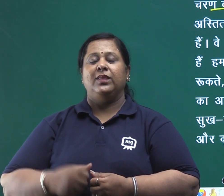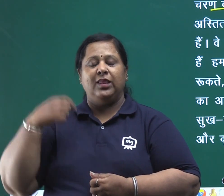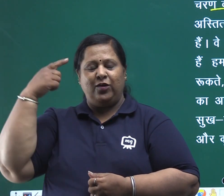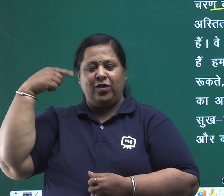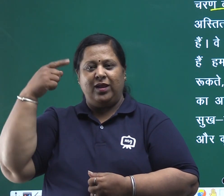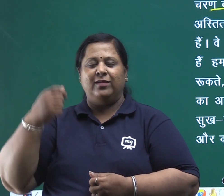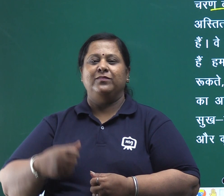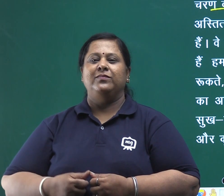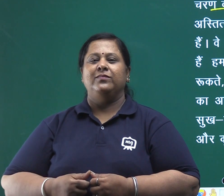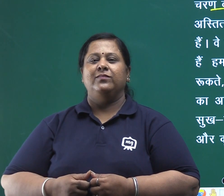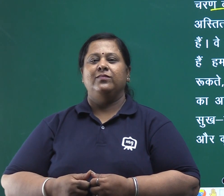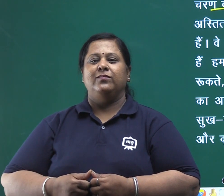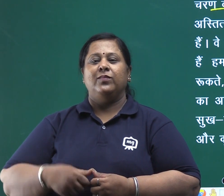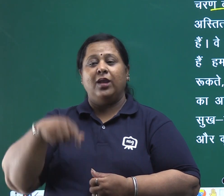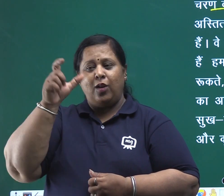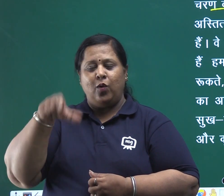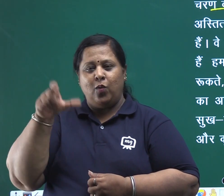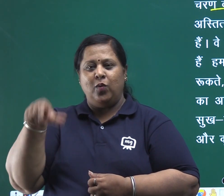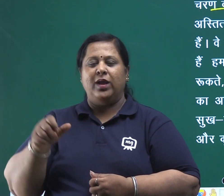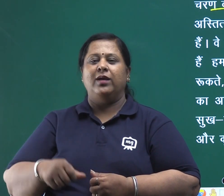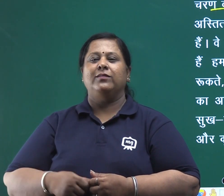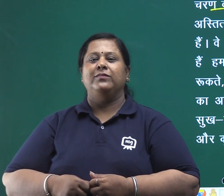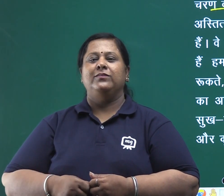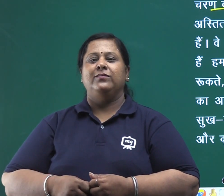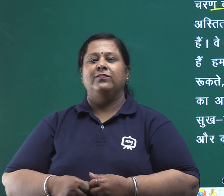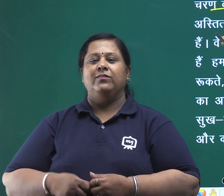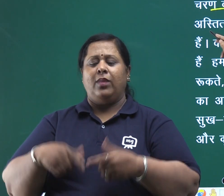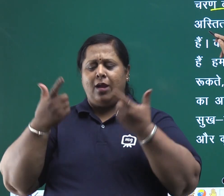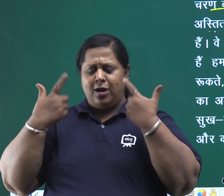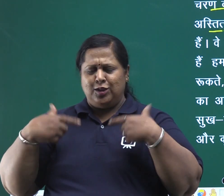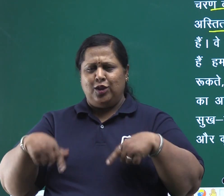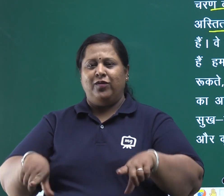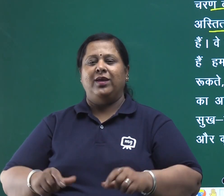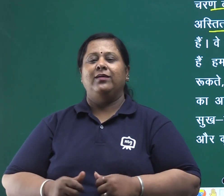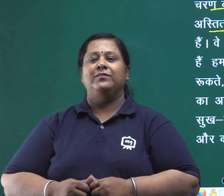दीवाने लोगों के अस्तित्व की